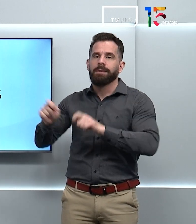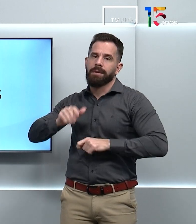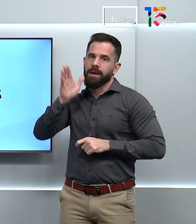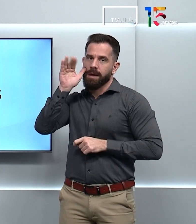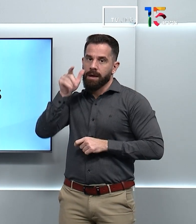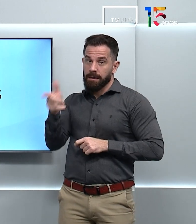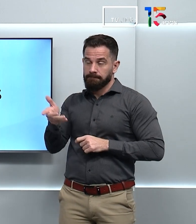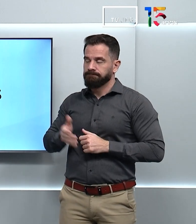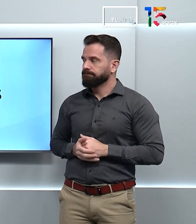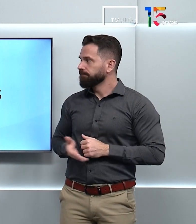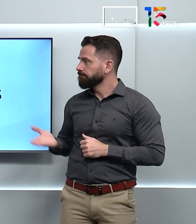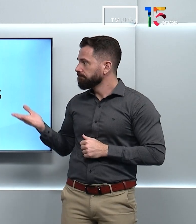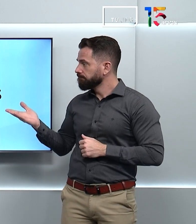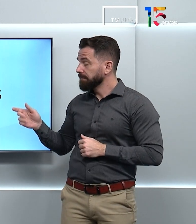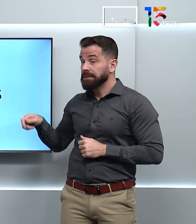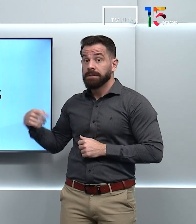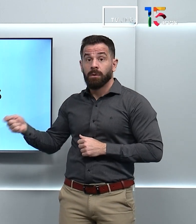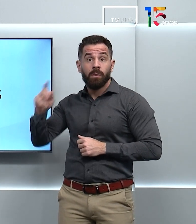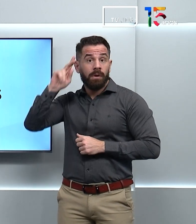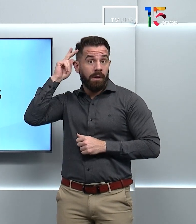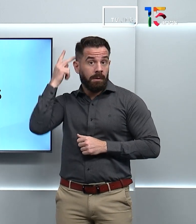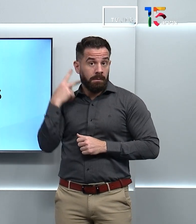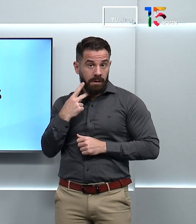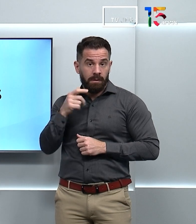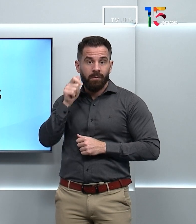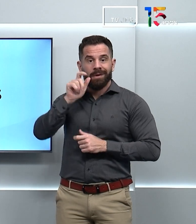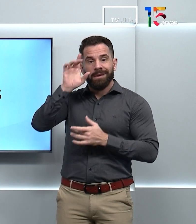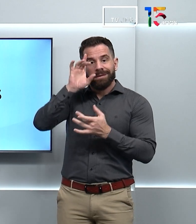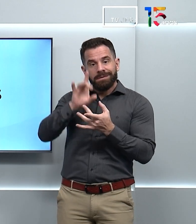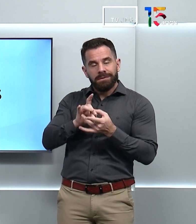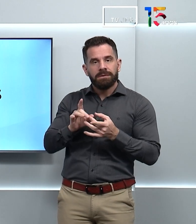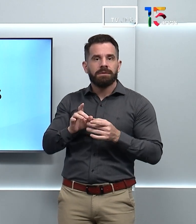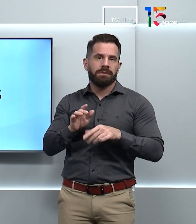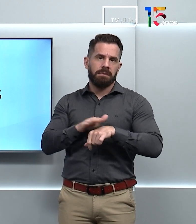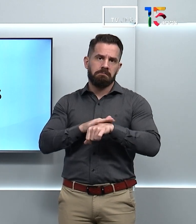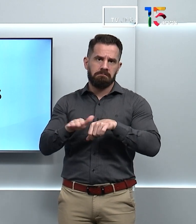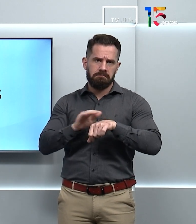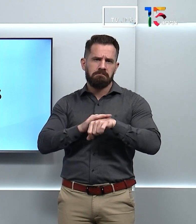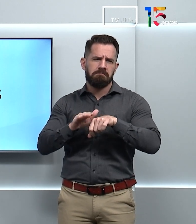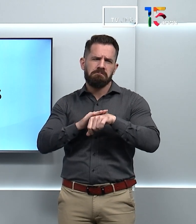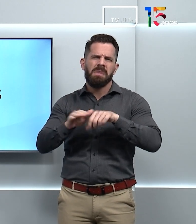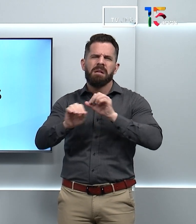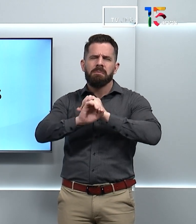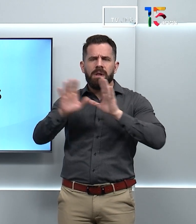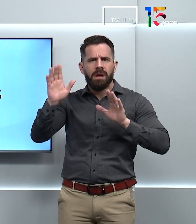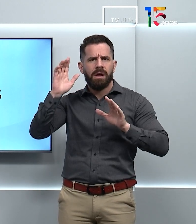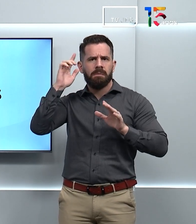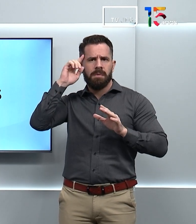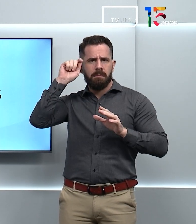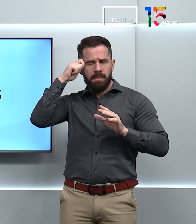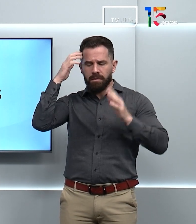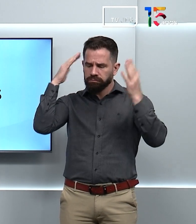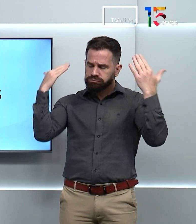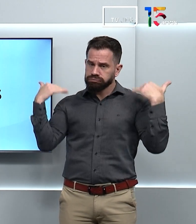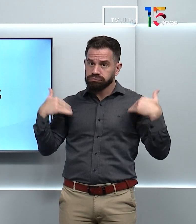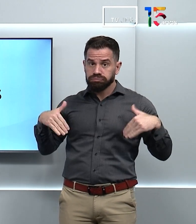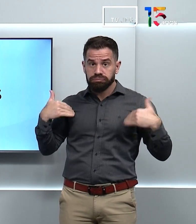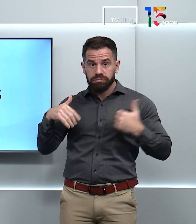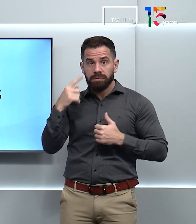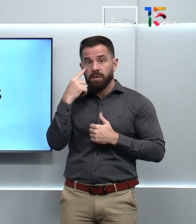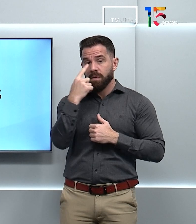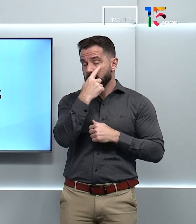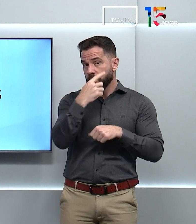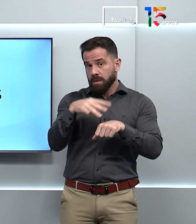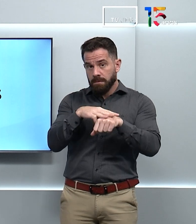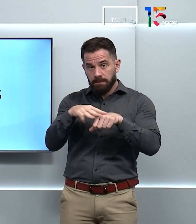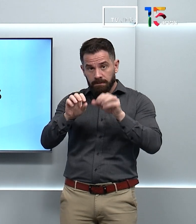YouTube. Eu sou a Camila Maia, uma mulher cis, de pele clara, tenho cabelos escuros, longos e lisos e olhos castanhos